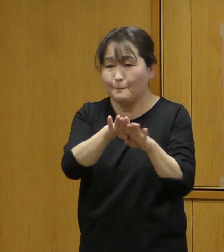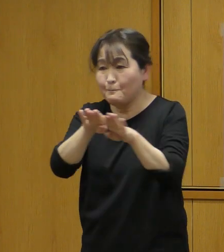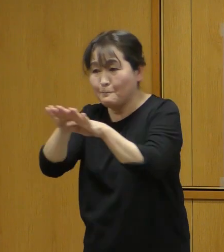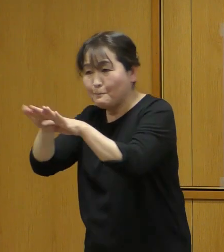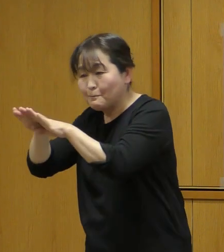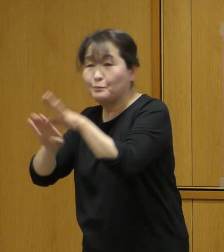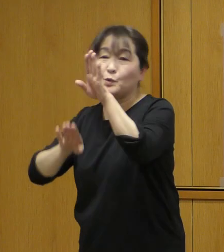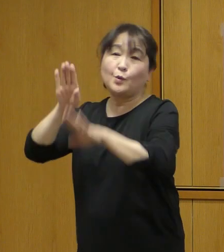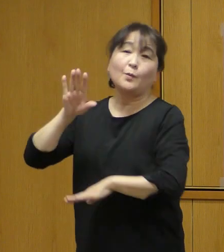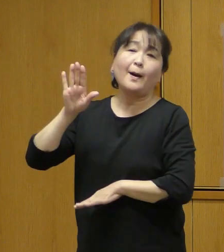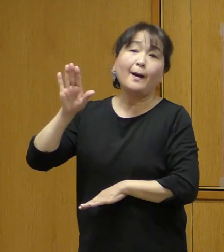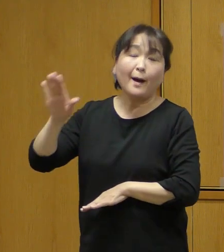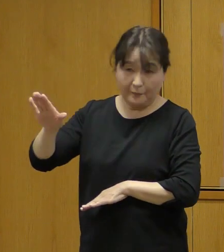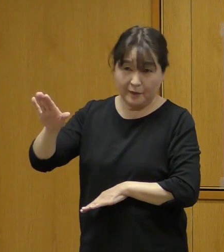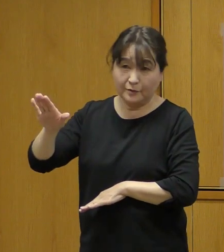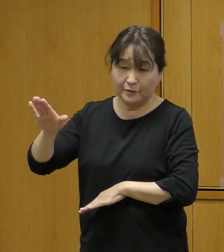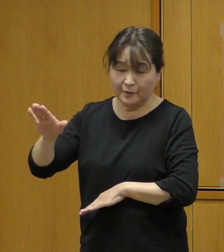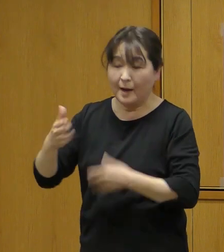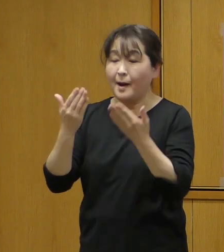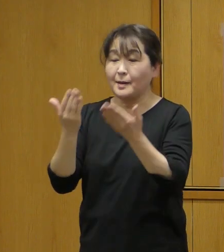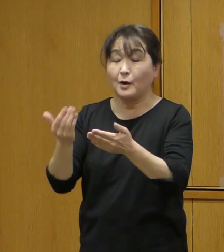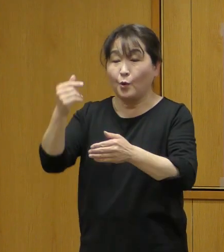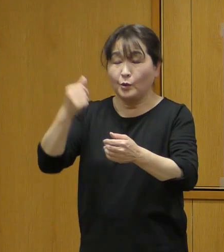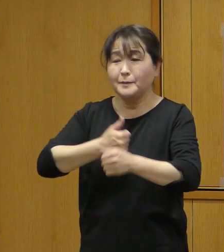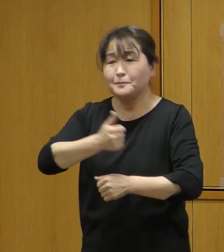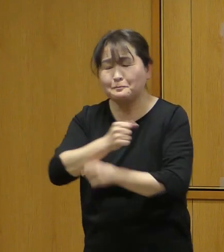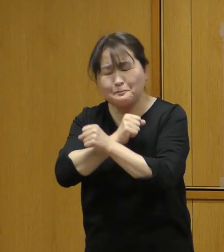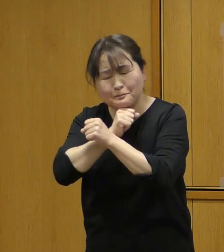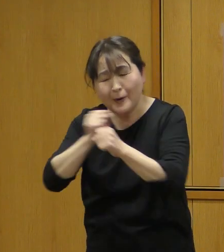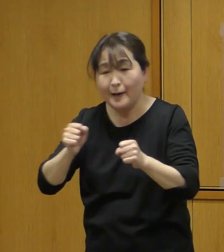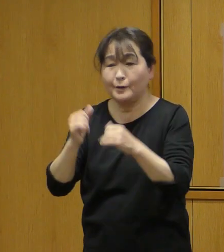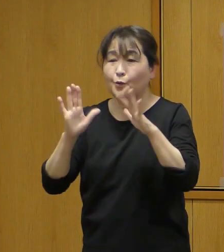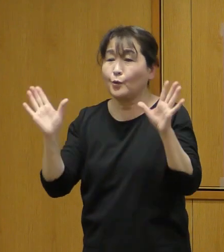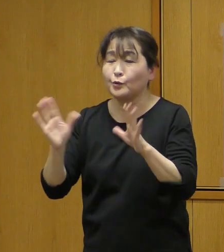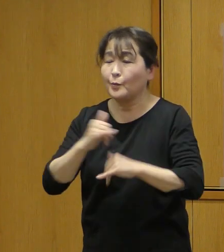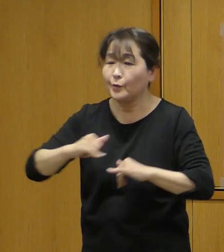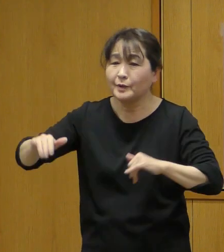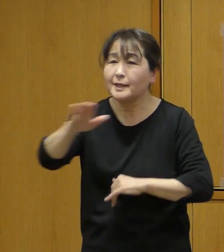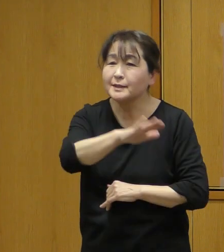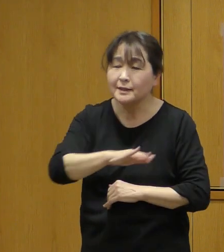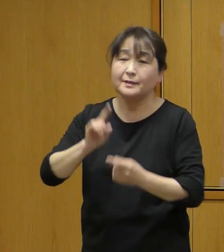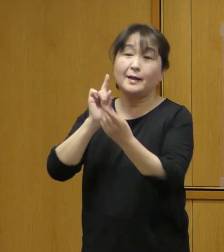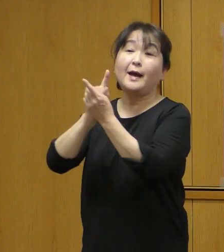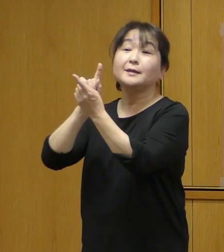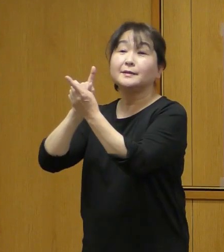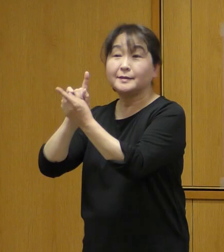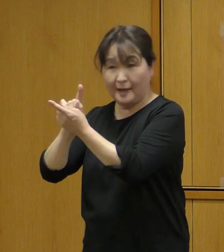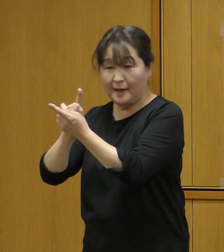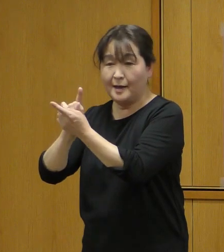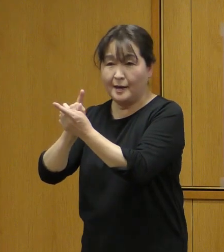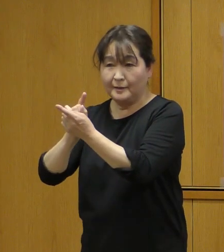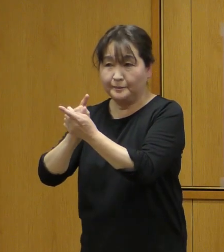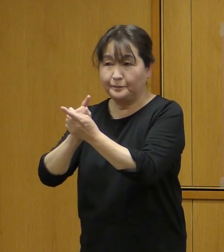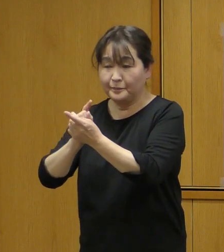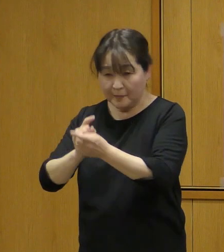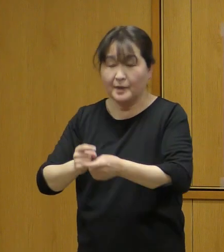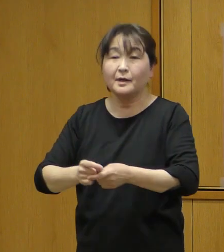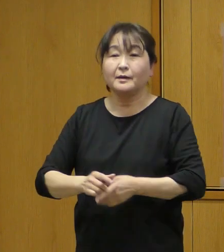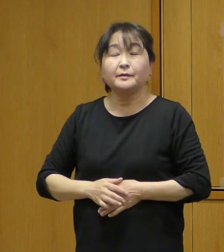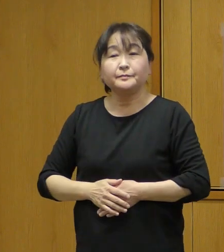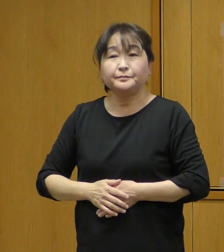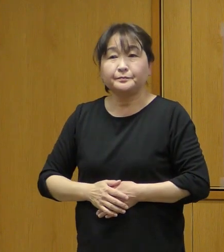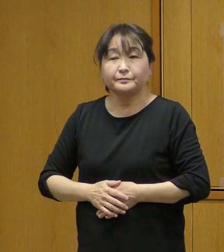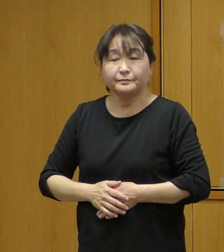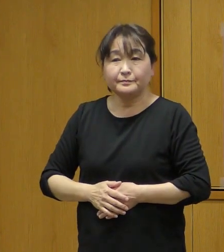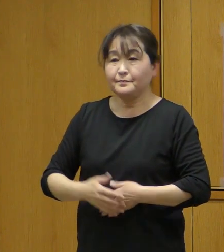でございますが、学校へ通えない状況が続く児童の皆さんに向けまして